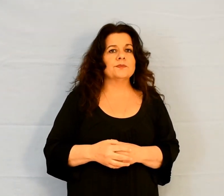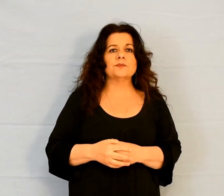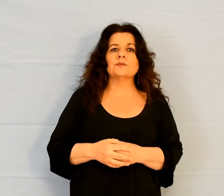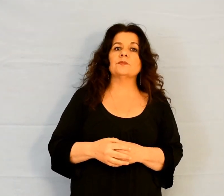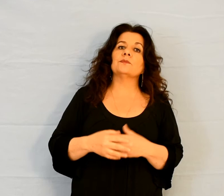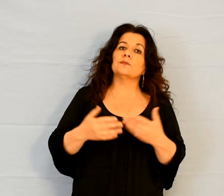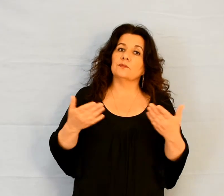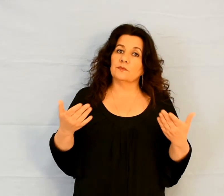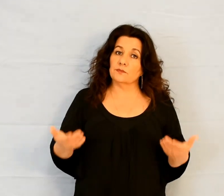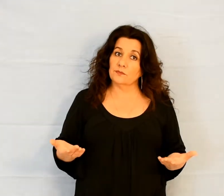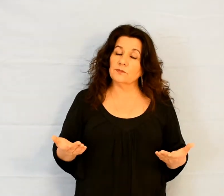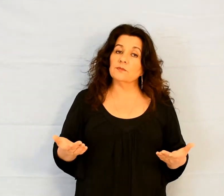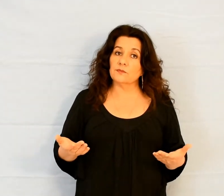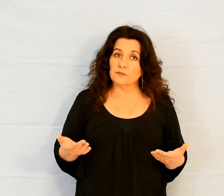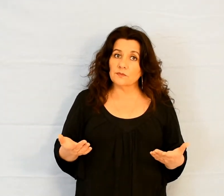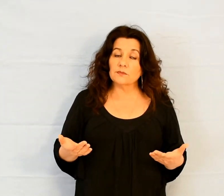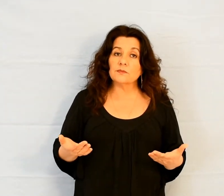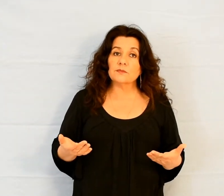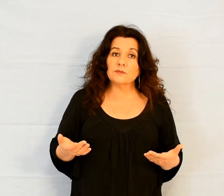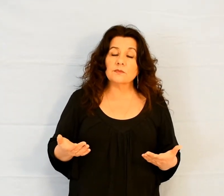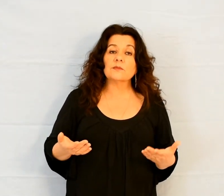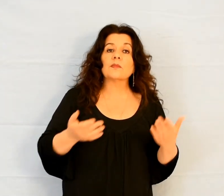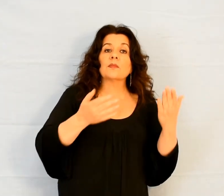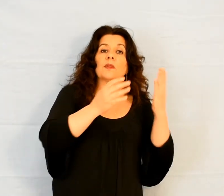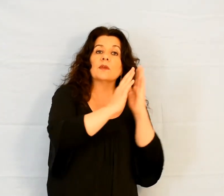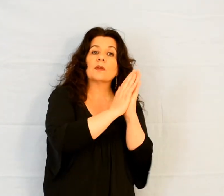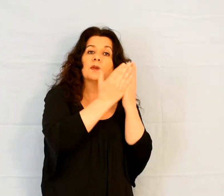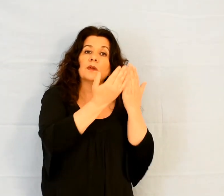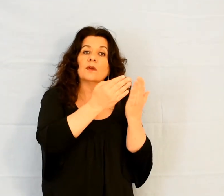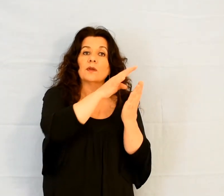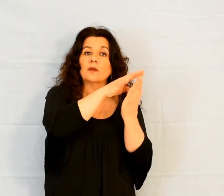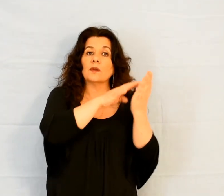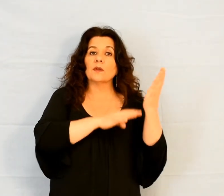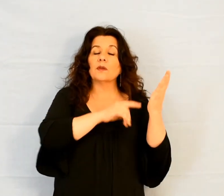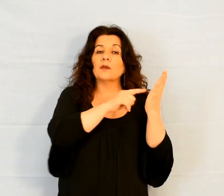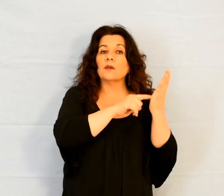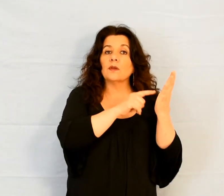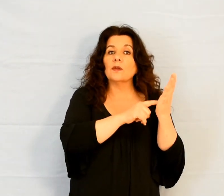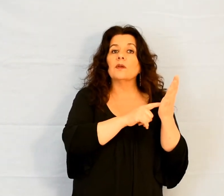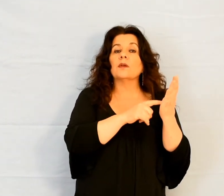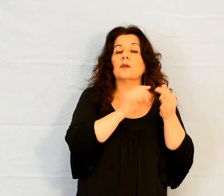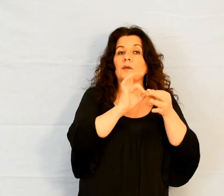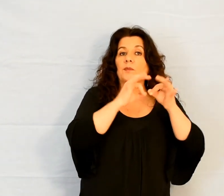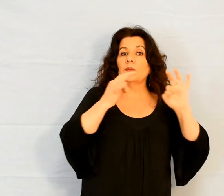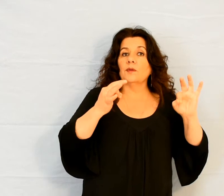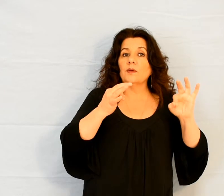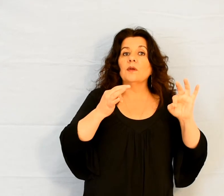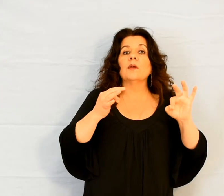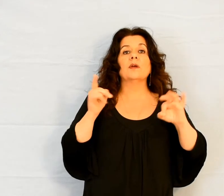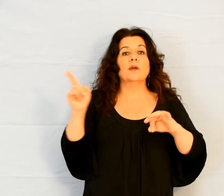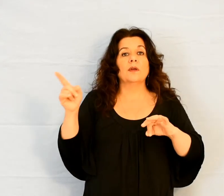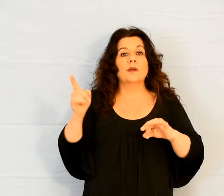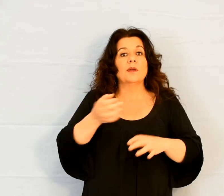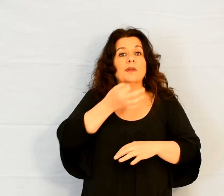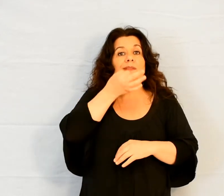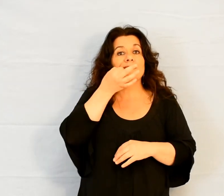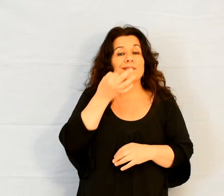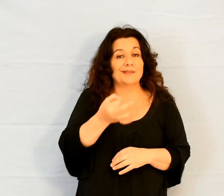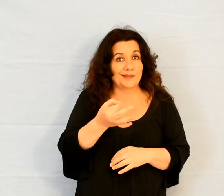Ainsi s'accomplissait la parole qu'il avait dite : « Je n'ai perdu aucun de ceux que tu